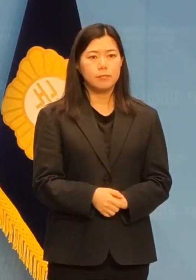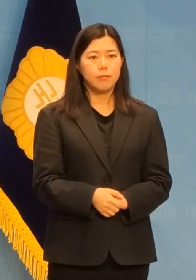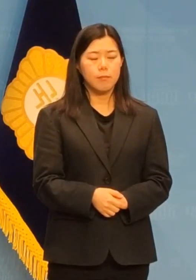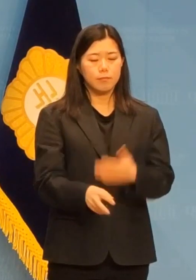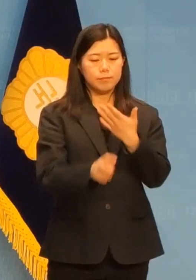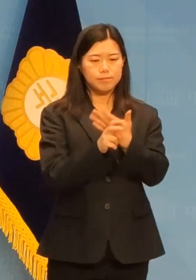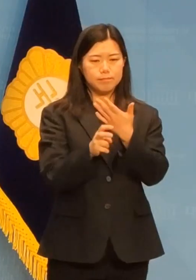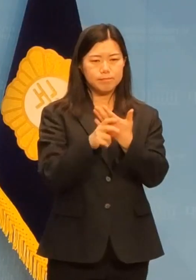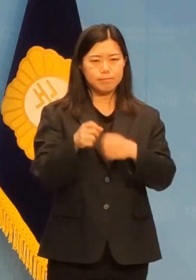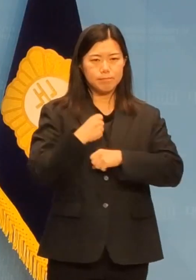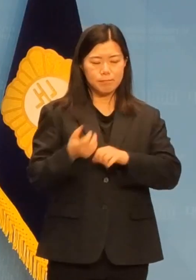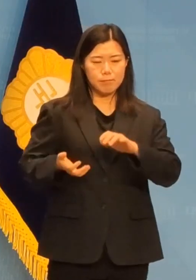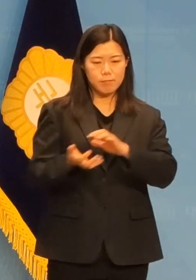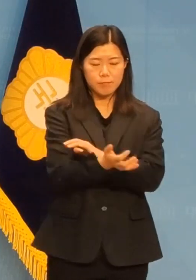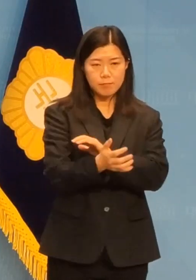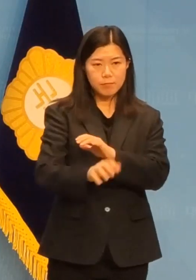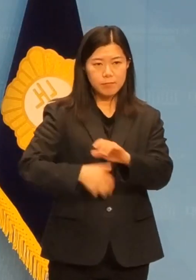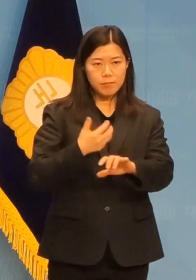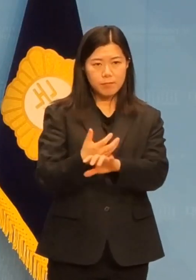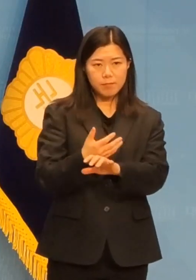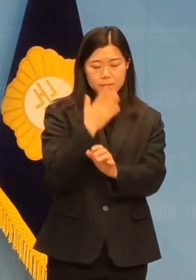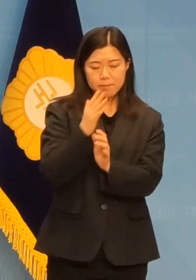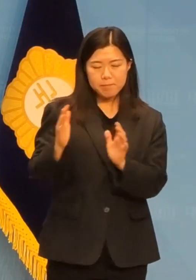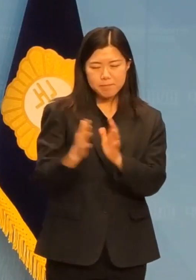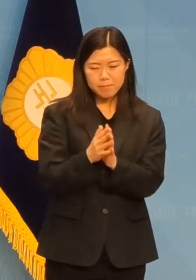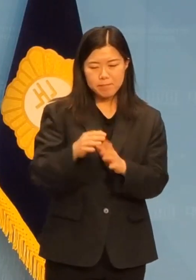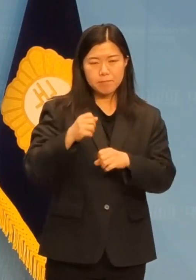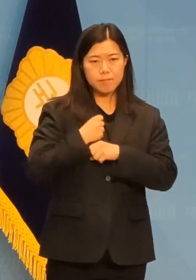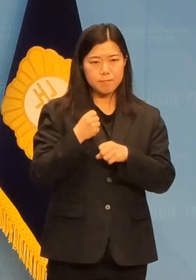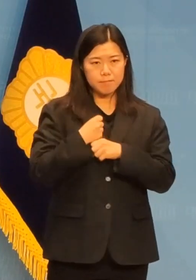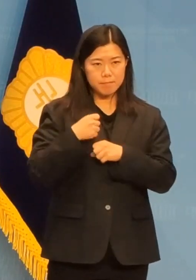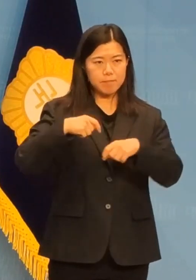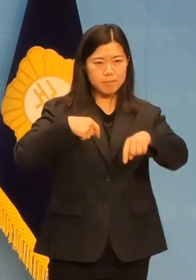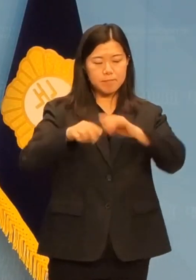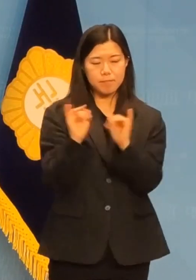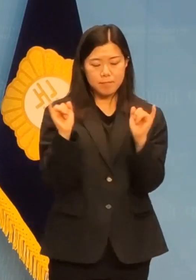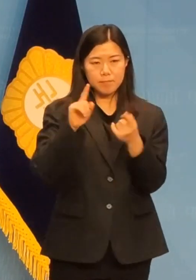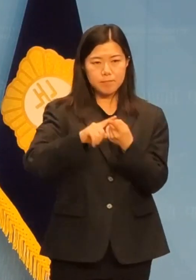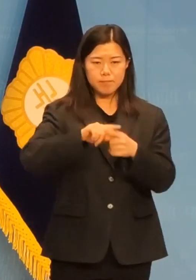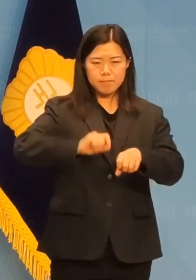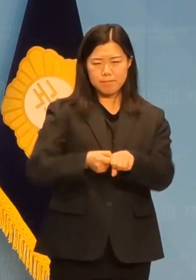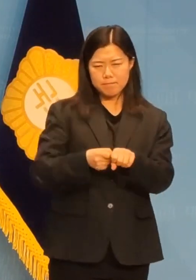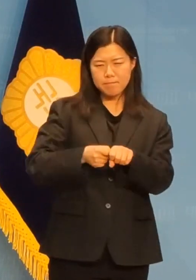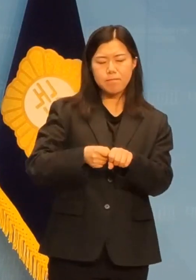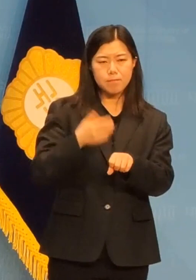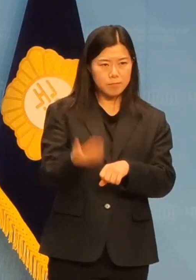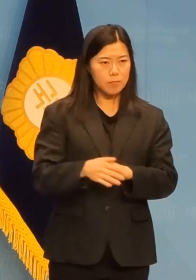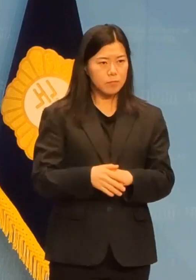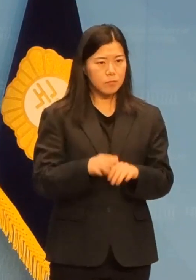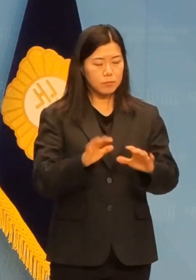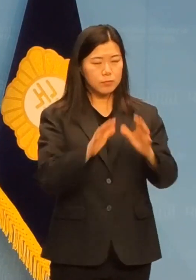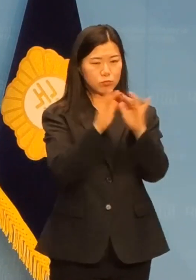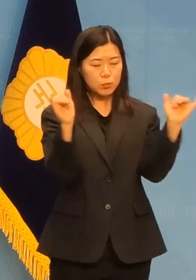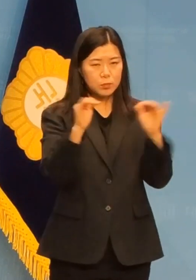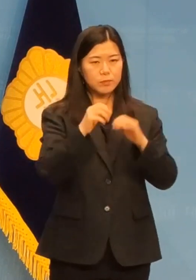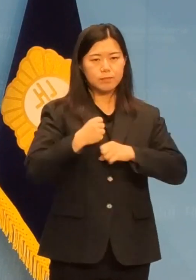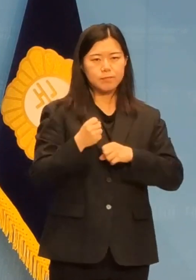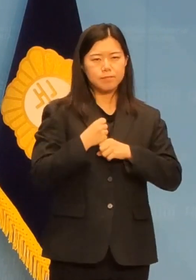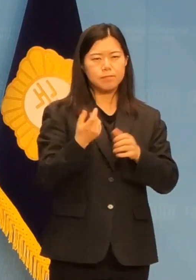불법 비상계엄 가담 군 지휘관에 대한 엄정한 징계, 국민의 군대 복원을